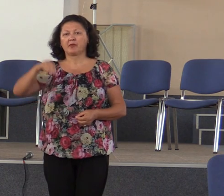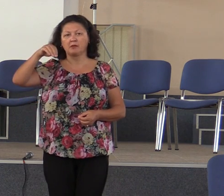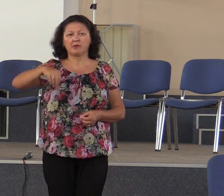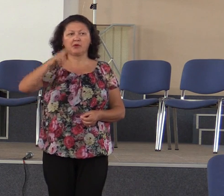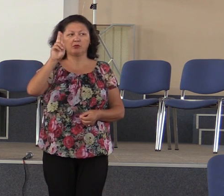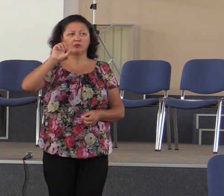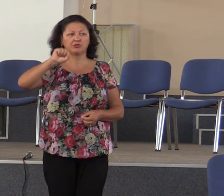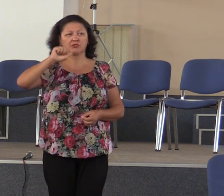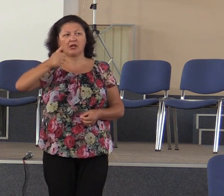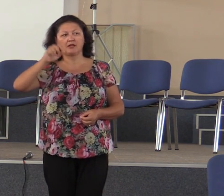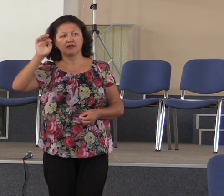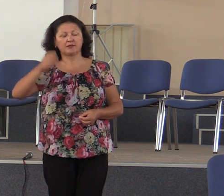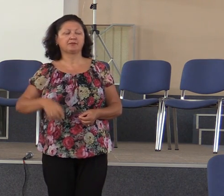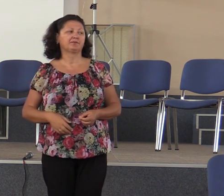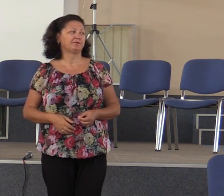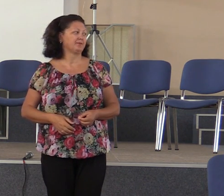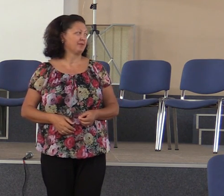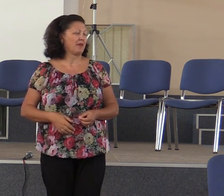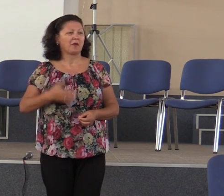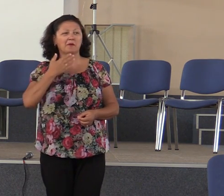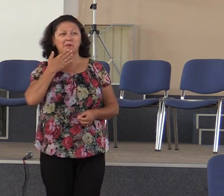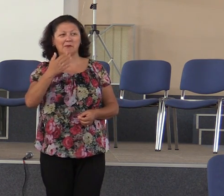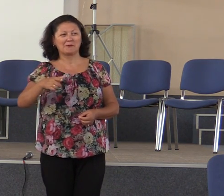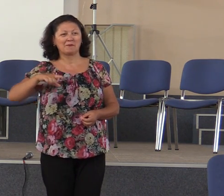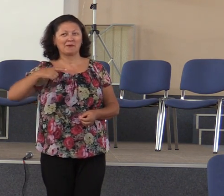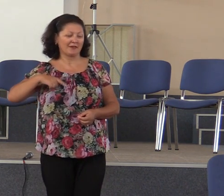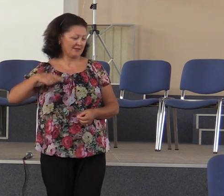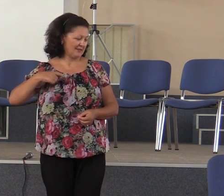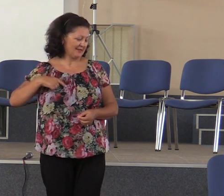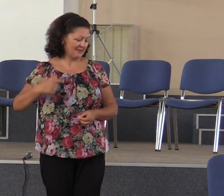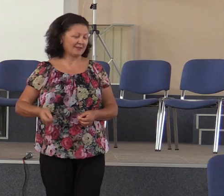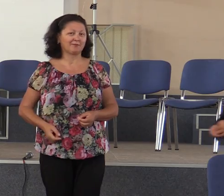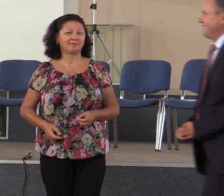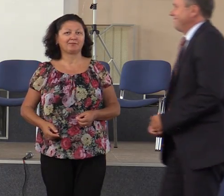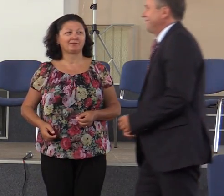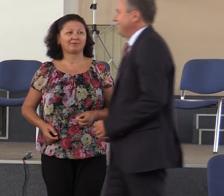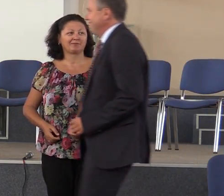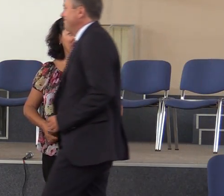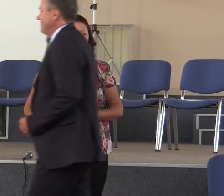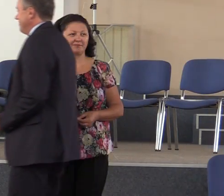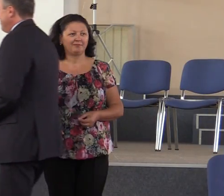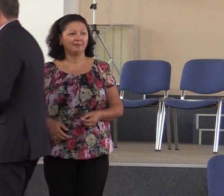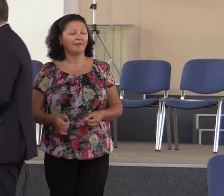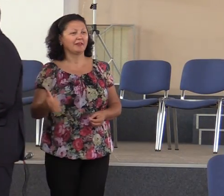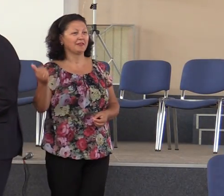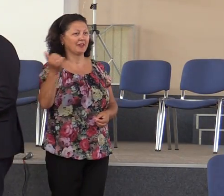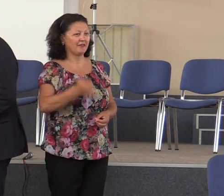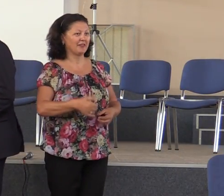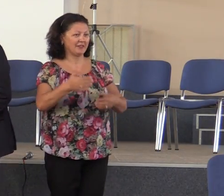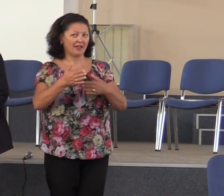invit alături de mine și mulțumim că există și că a venit alături de noi și ne susține în toate proiectele